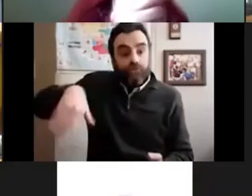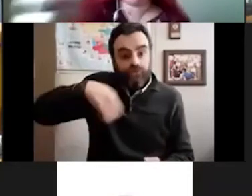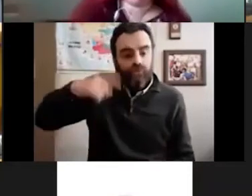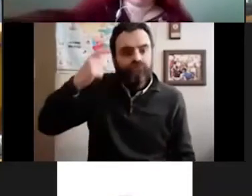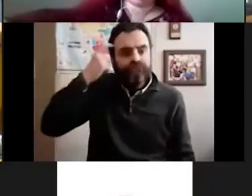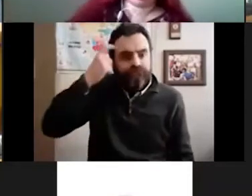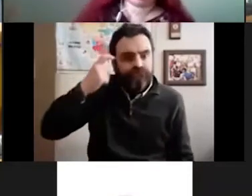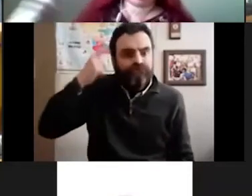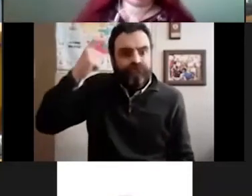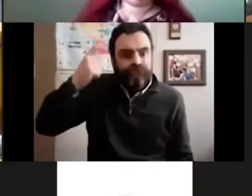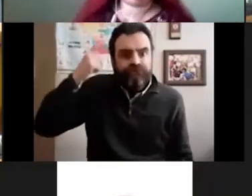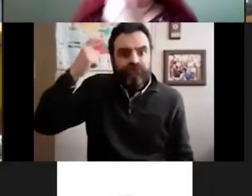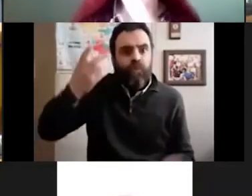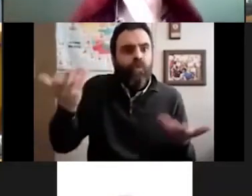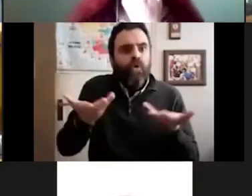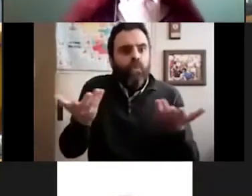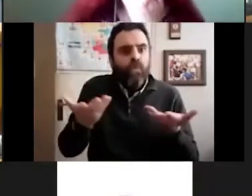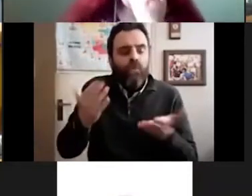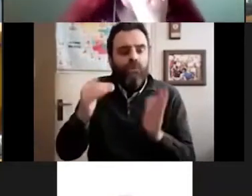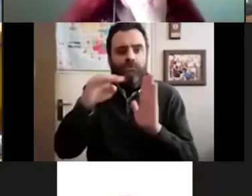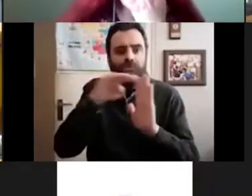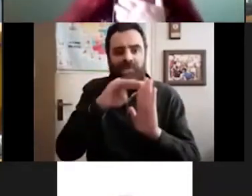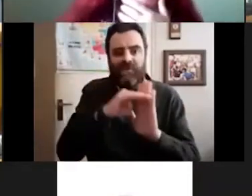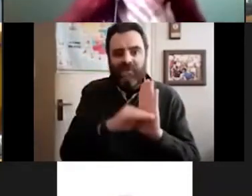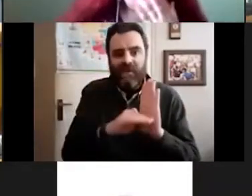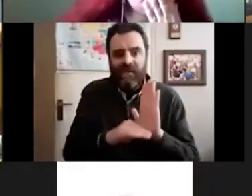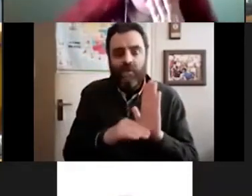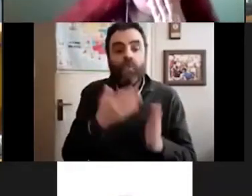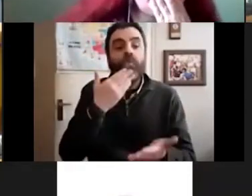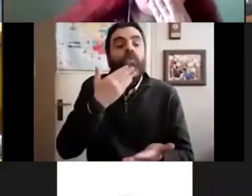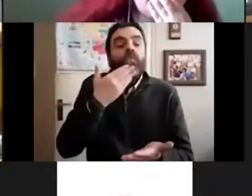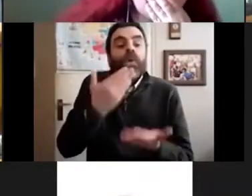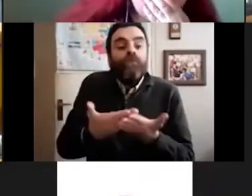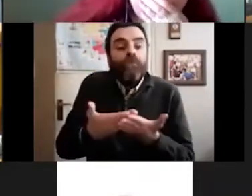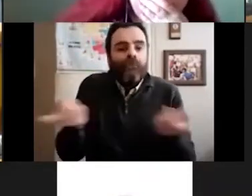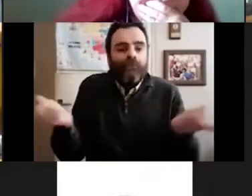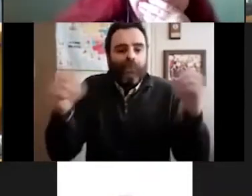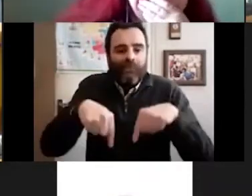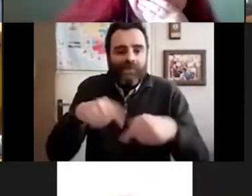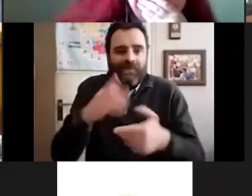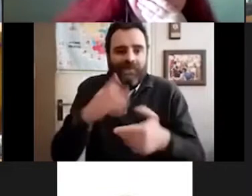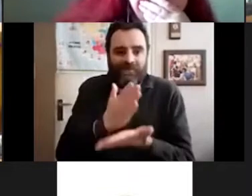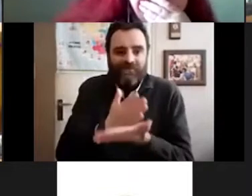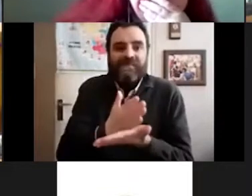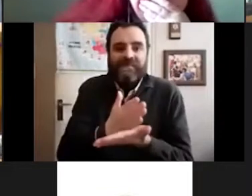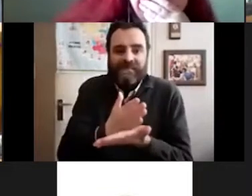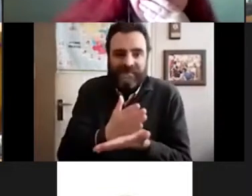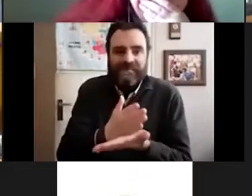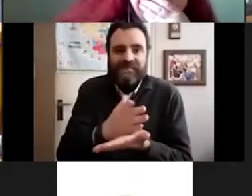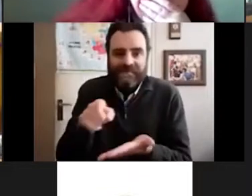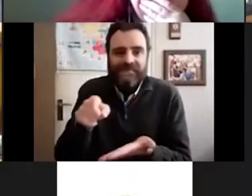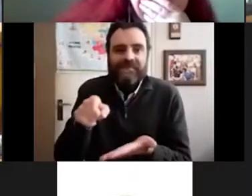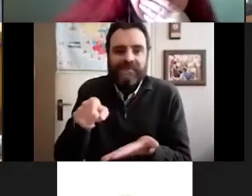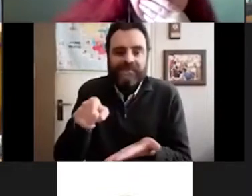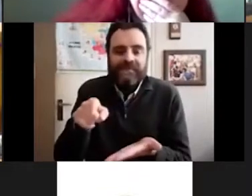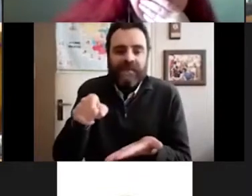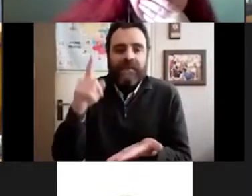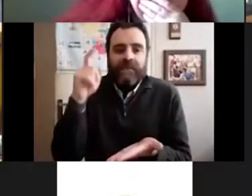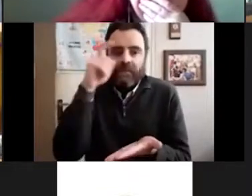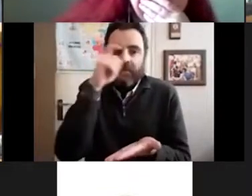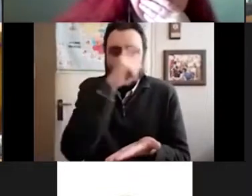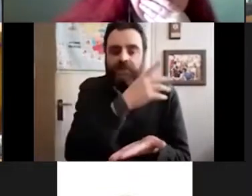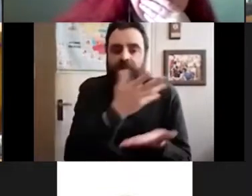la higienización, la utilización de mascarillas. Estas son las medidas, pero bueno, cuando volvemos a la